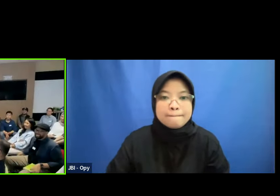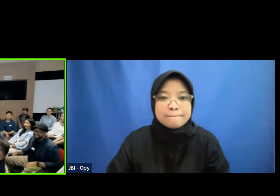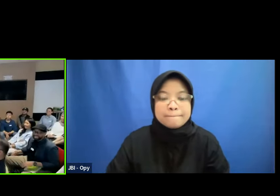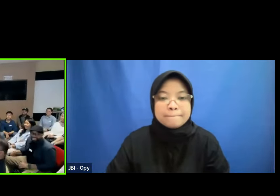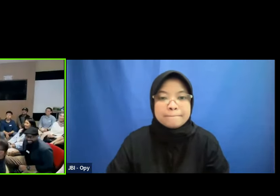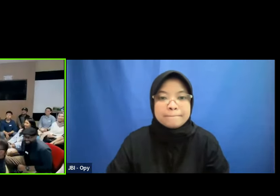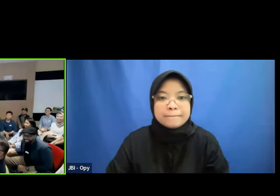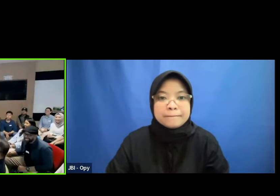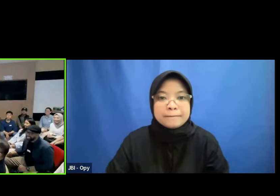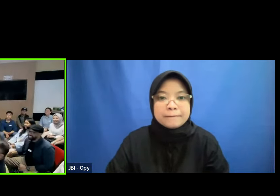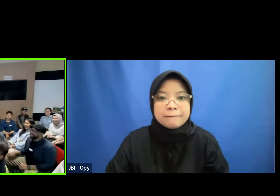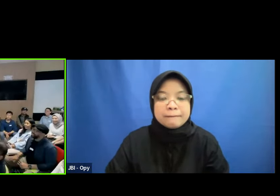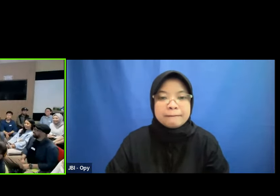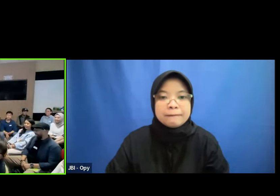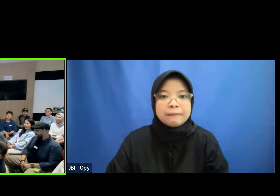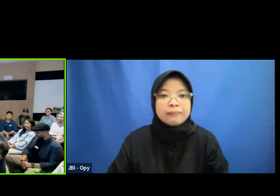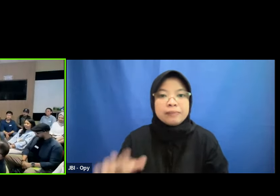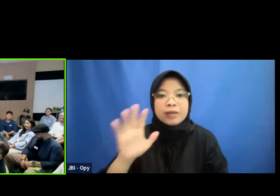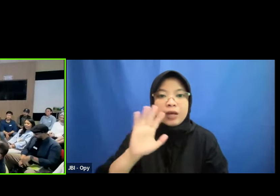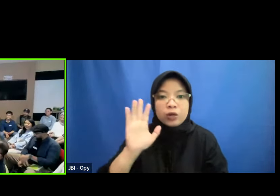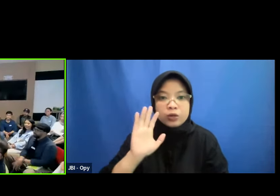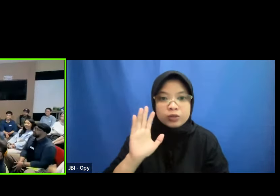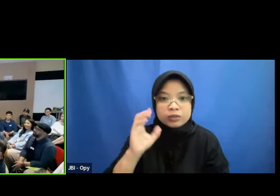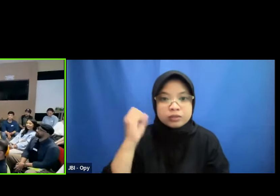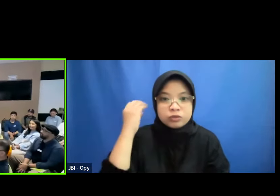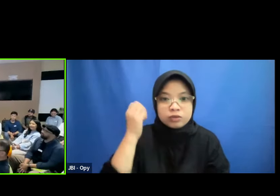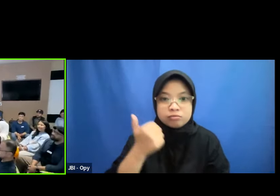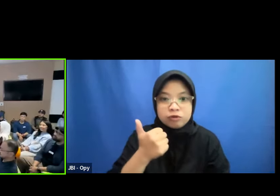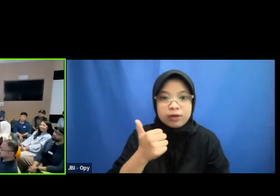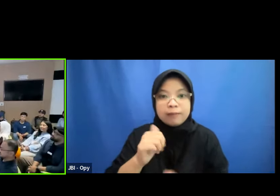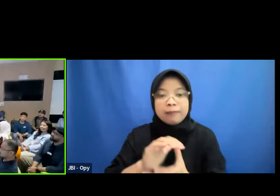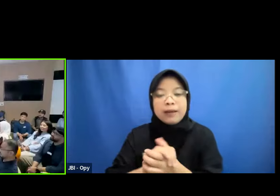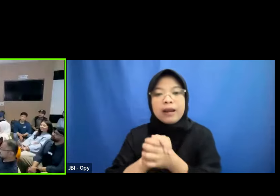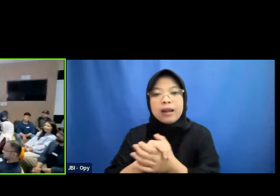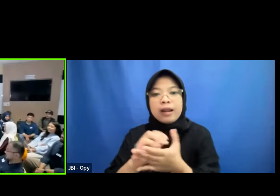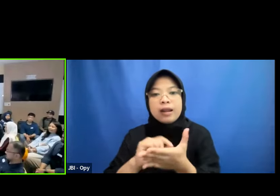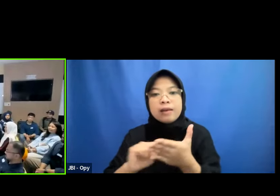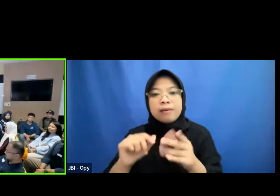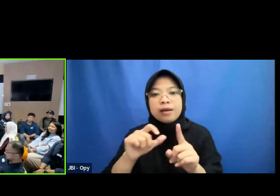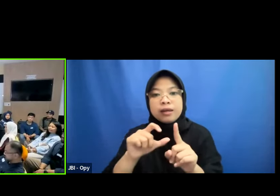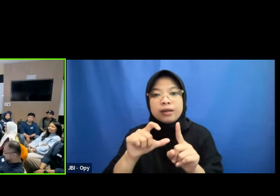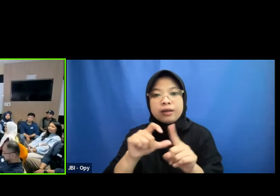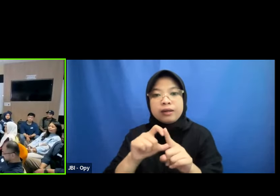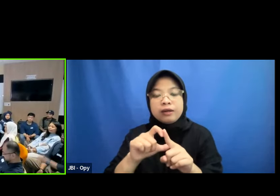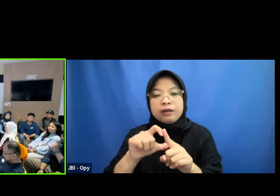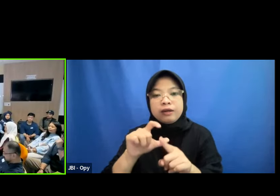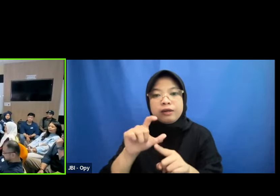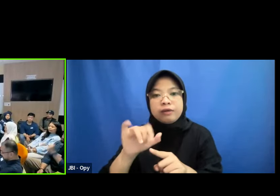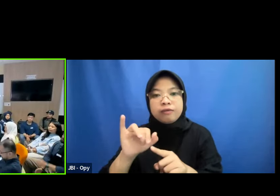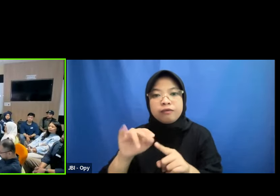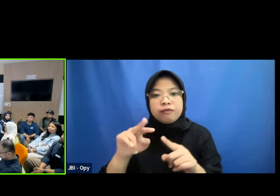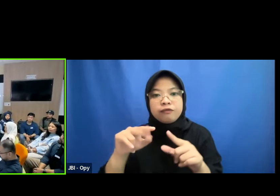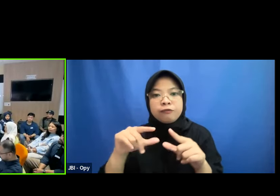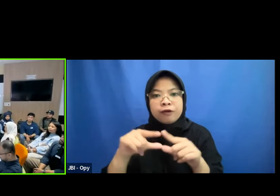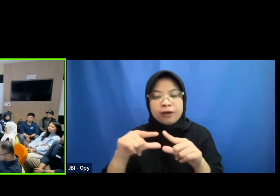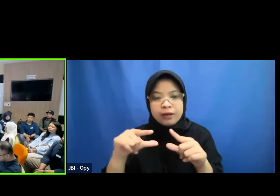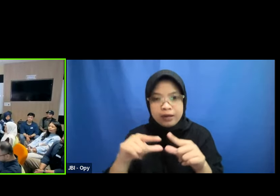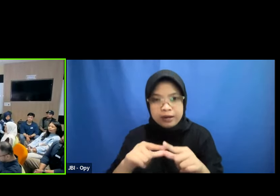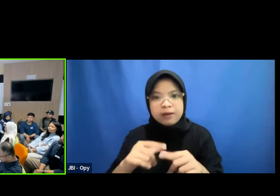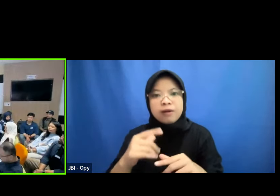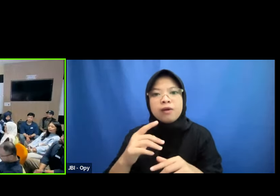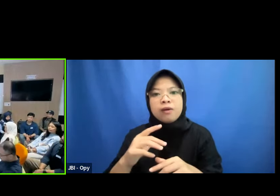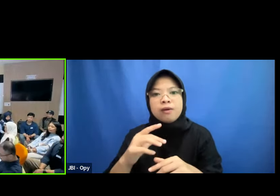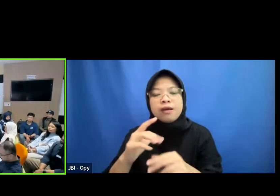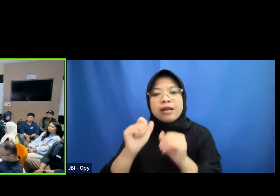Iya halo tes kengar ya kenalin saya Eh sejnya ini pertama kali